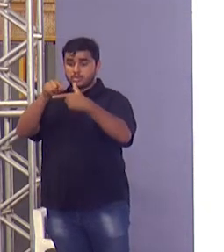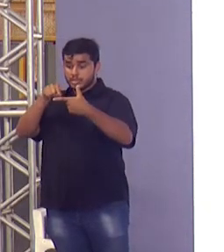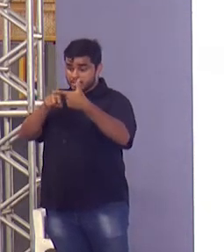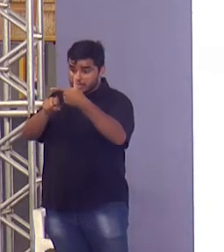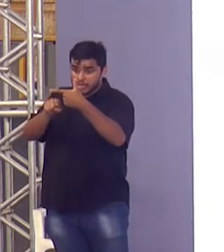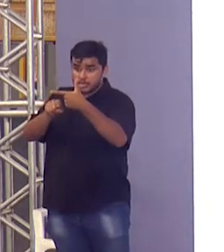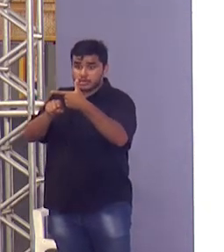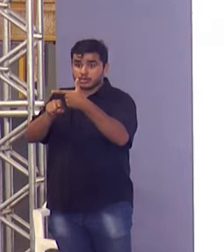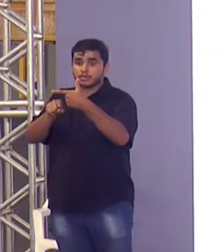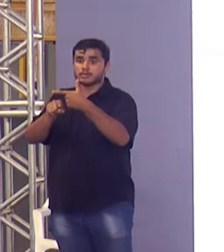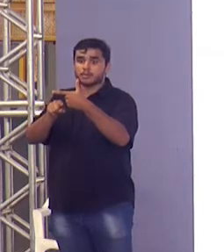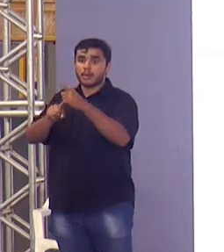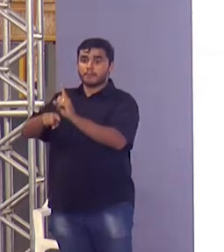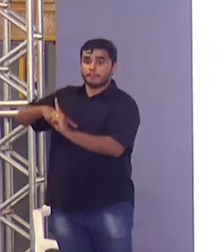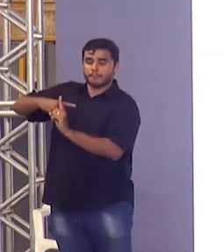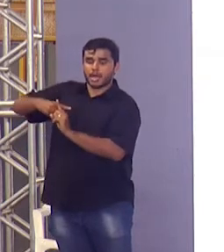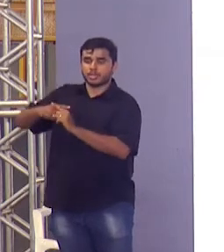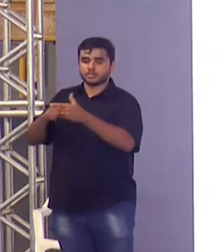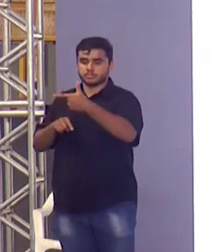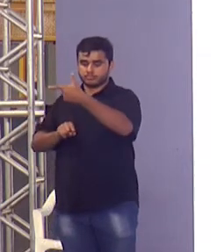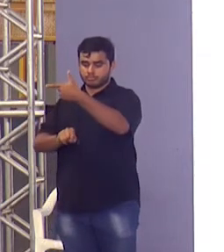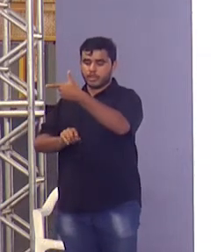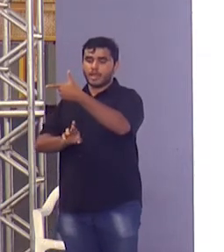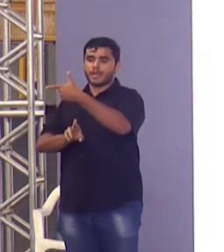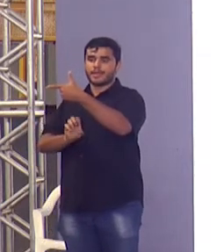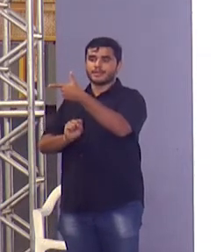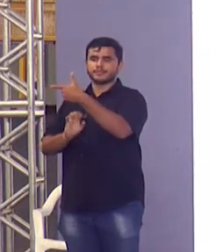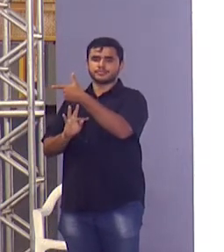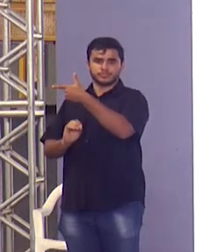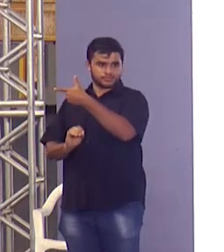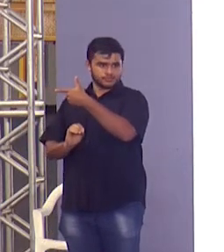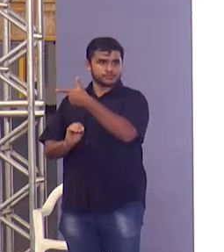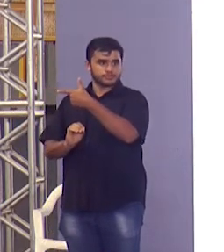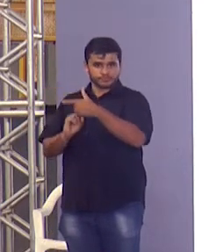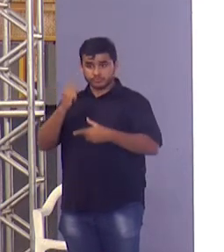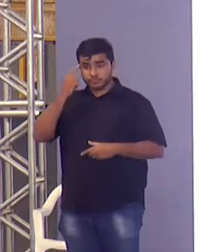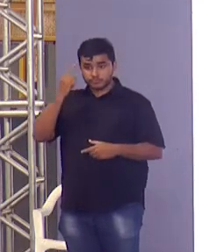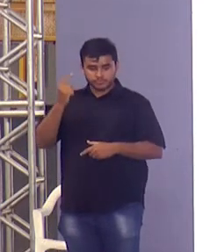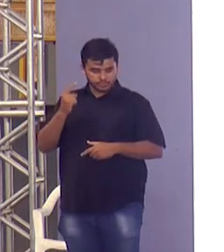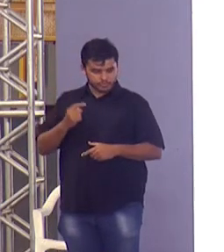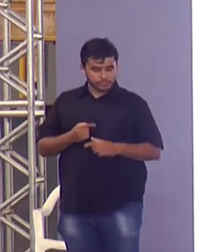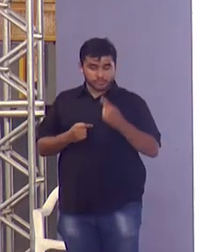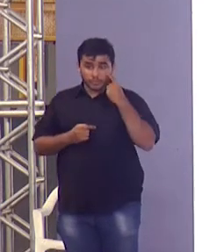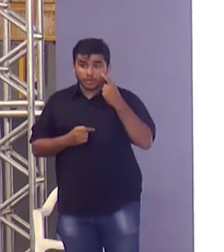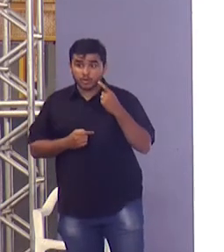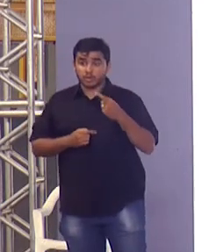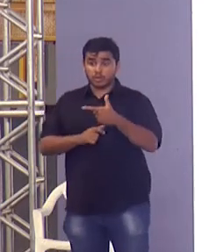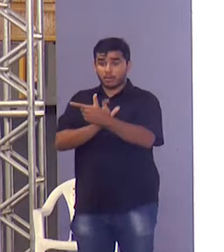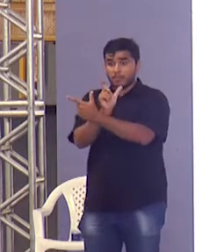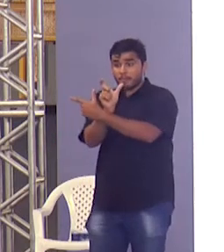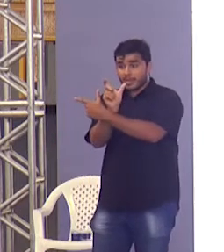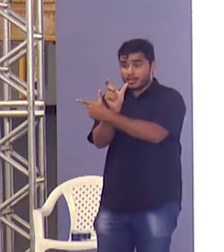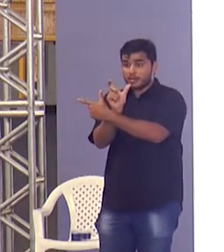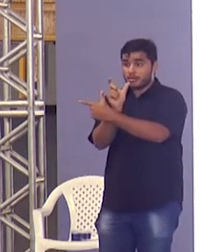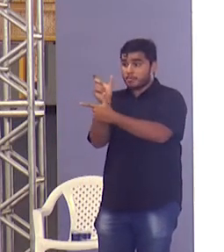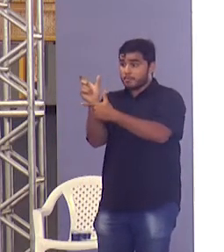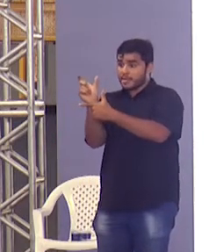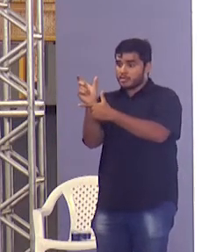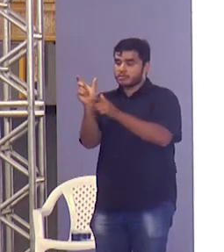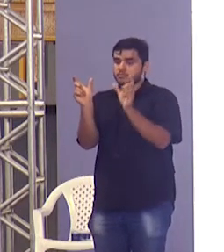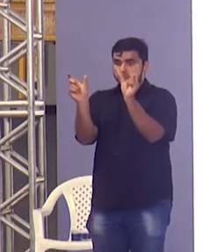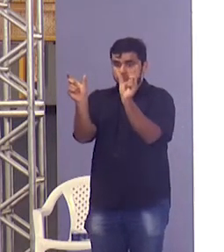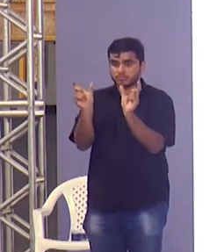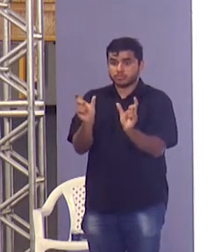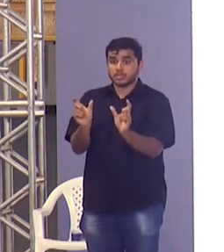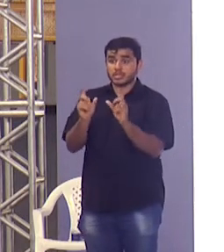O dividendo, ele é igual ao divisor multiplicado pelo quociente mais o resto.